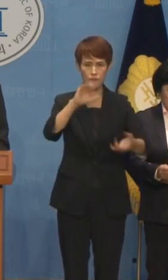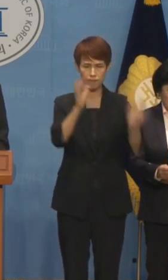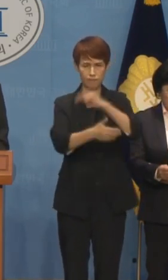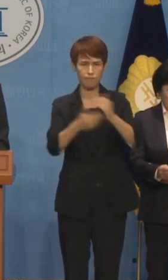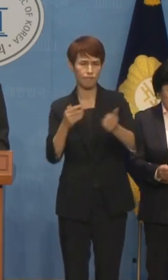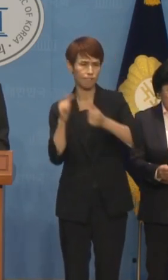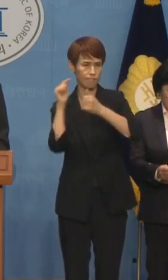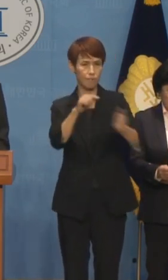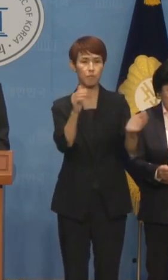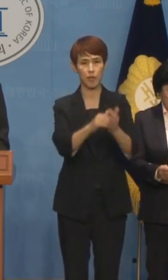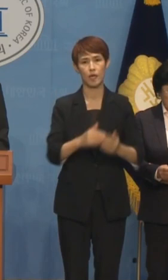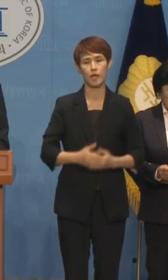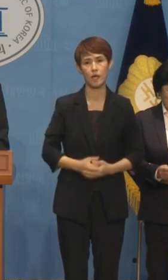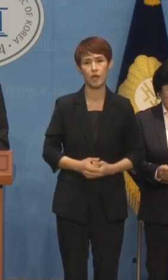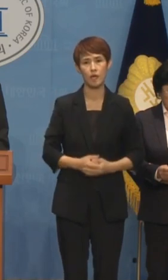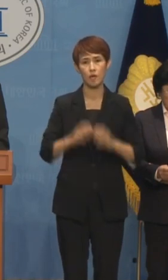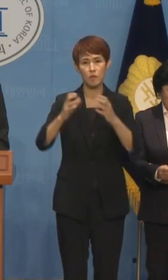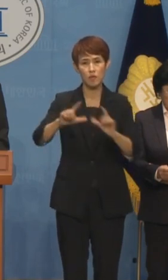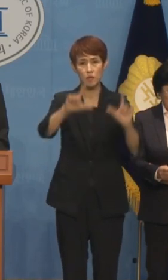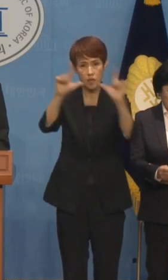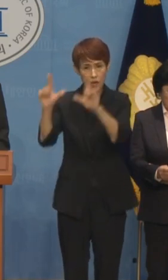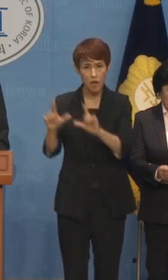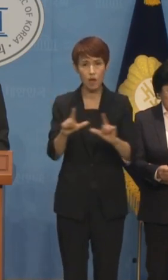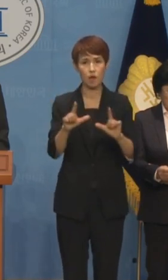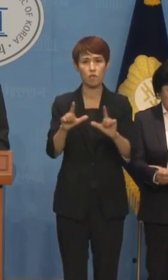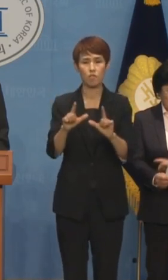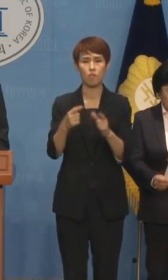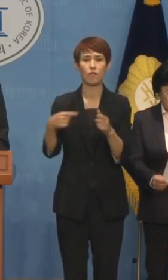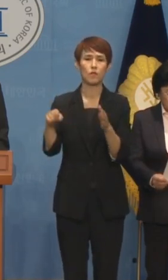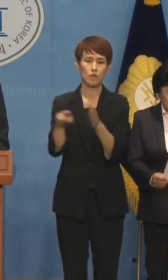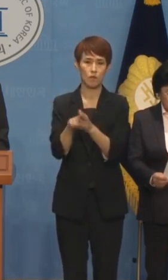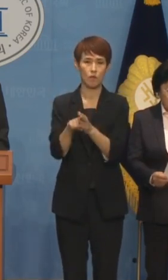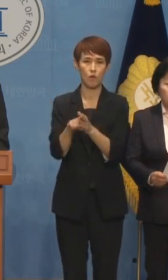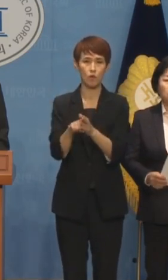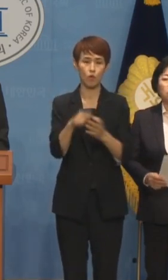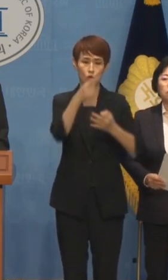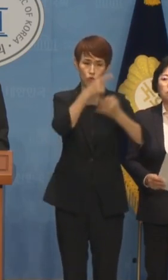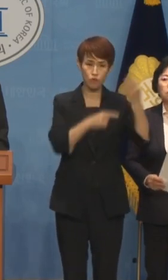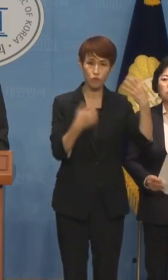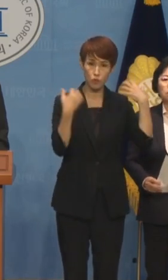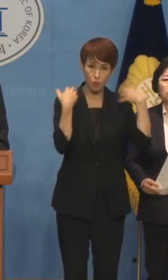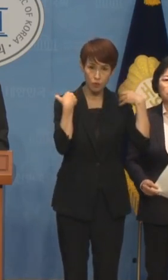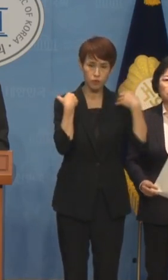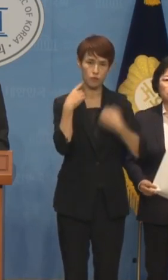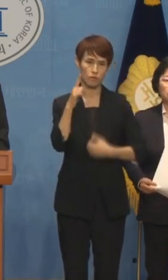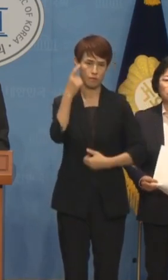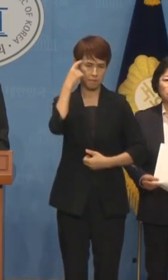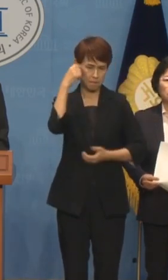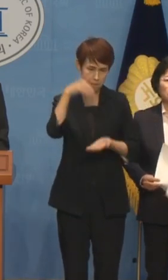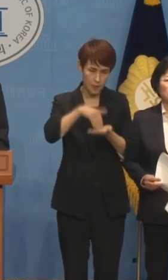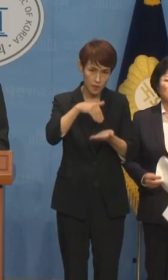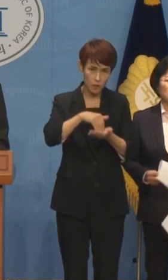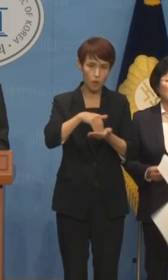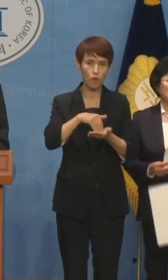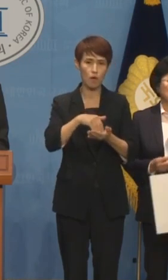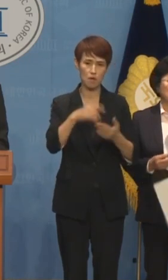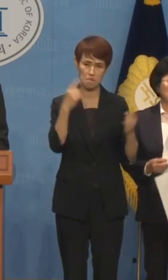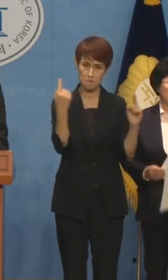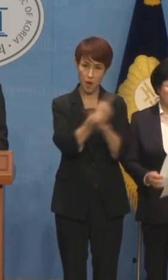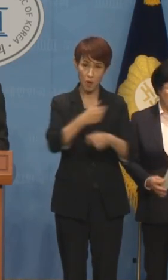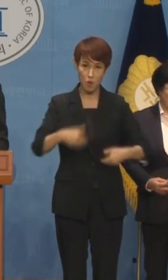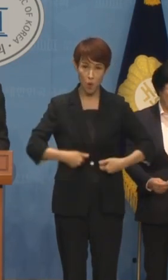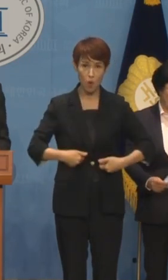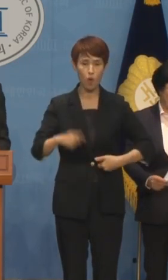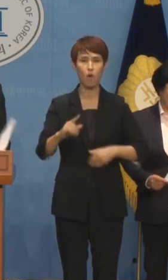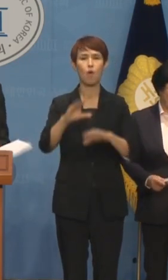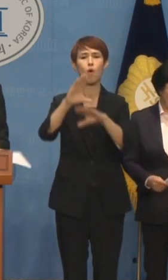명령했습니다. 민생 경제 분야와 함께 윤석열 정부가 가장 반성하고 쇄신해야 할 분야가